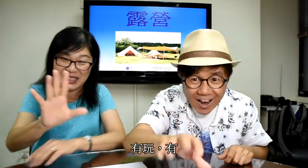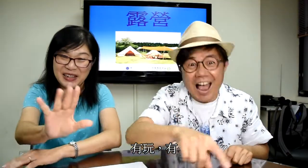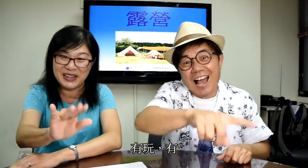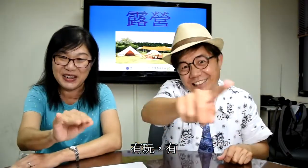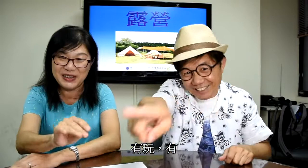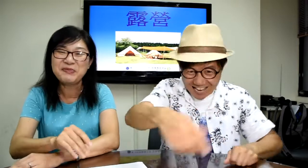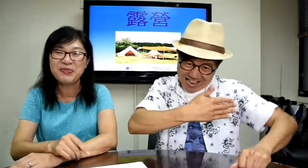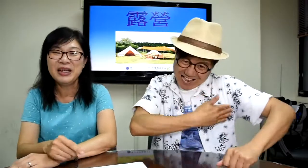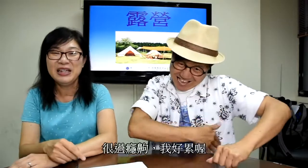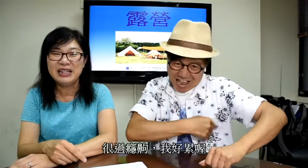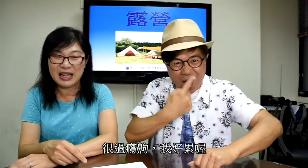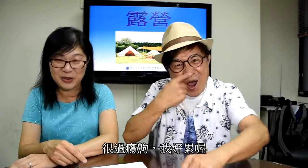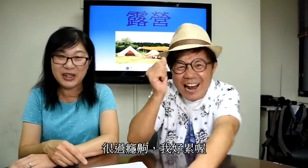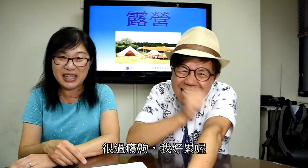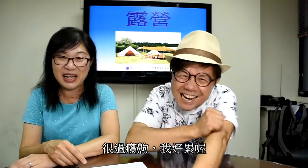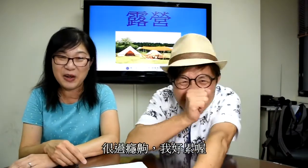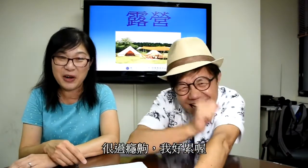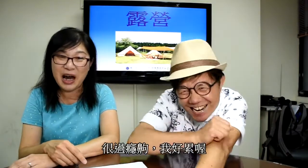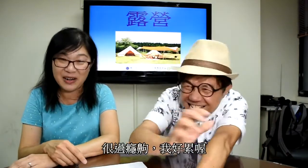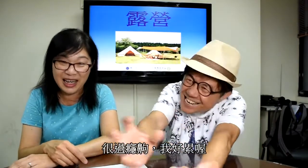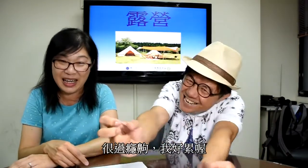有，很过瘾哈、哦，我好累哦，